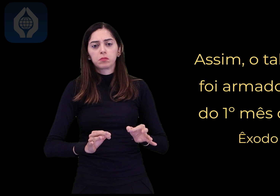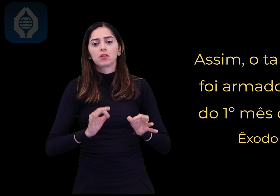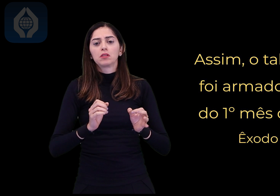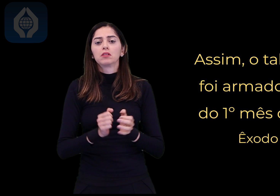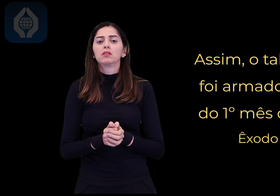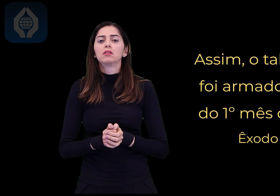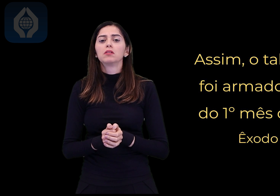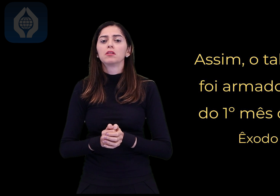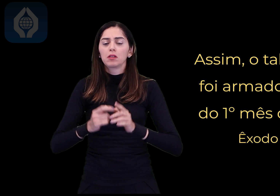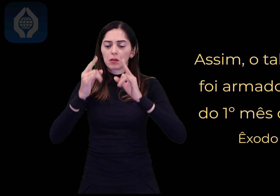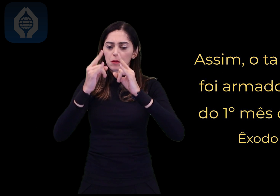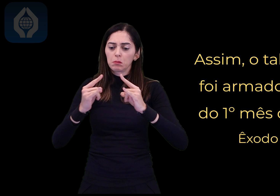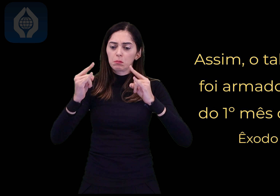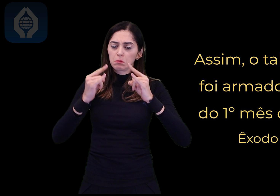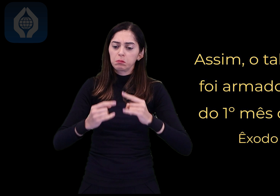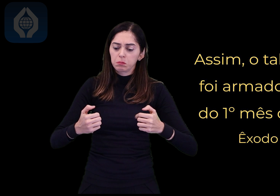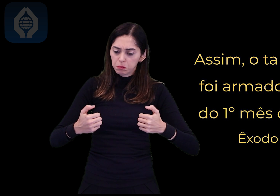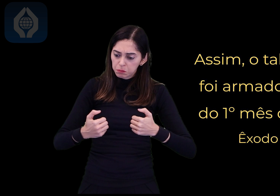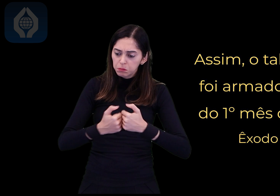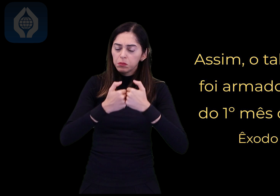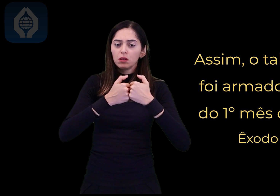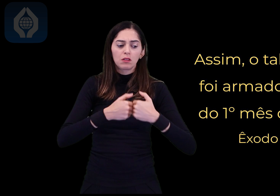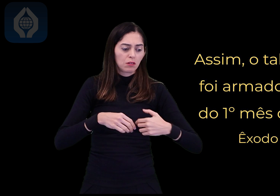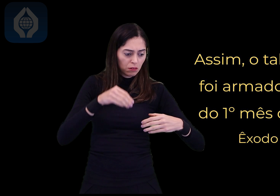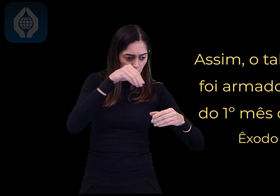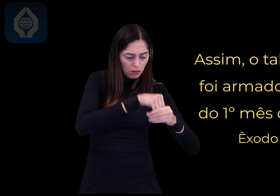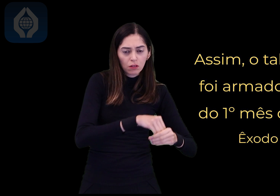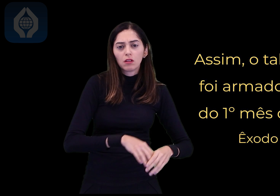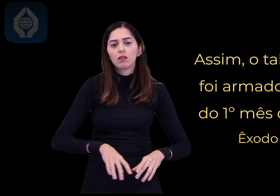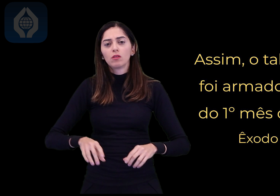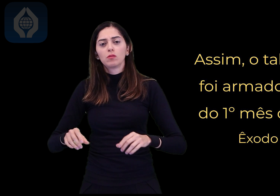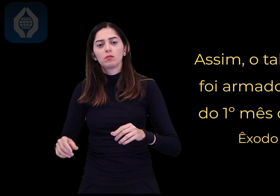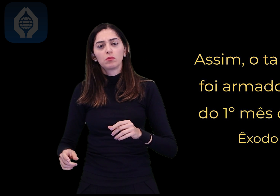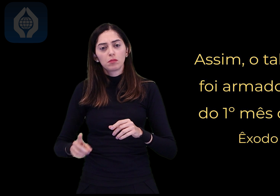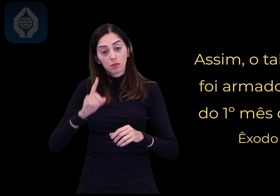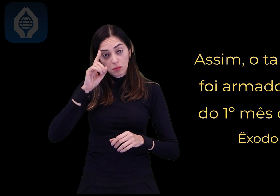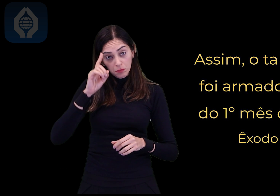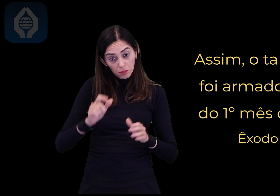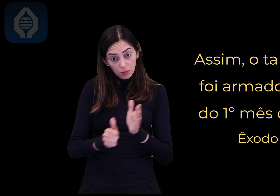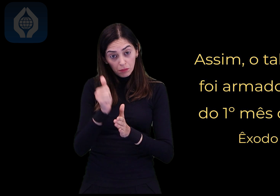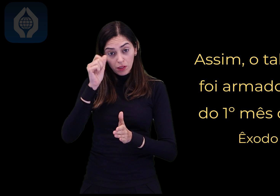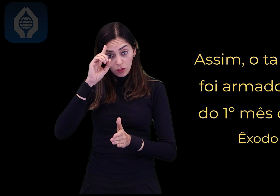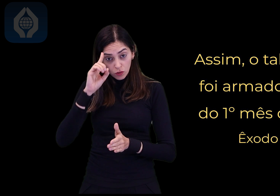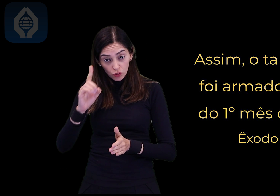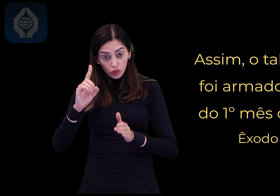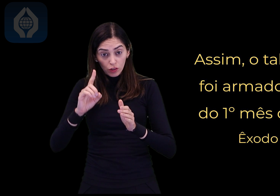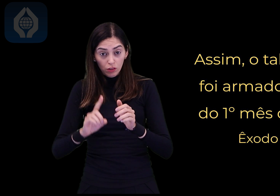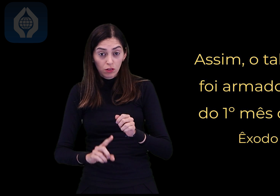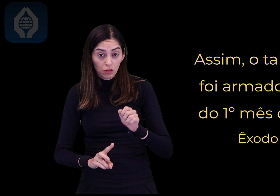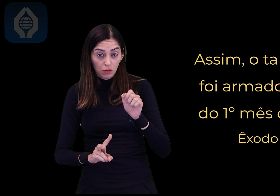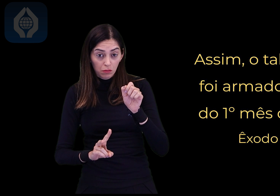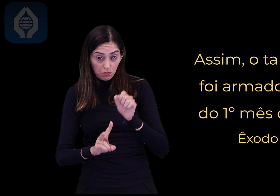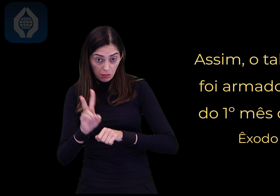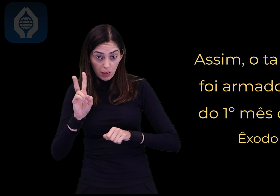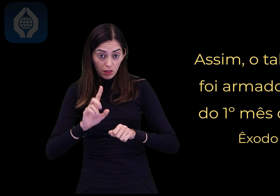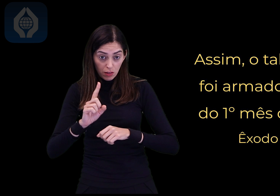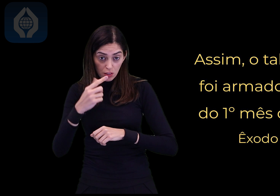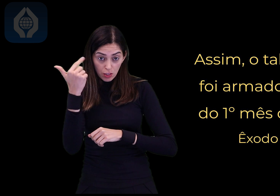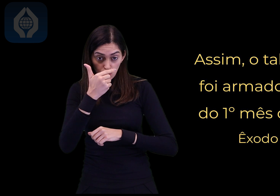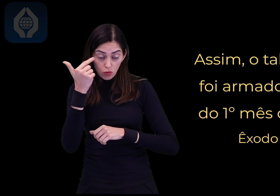foi armado no primeiro dia do primeiro mês do segundo ano. Se eles não o tivessem feito exatamente como Deus